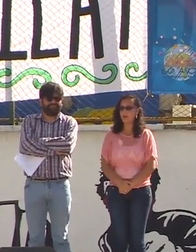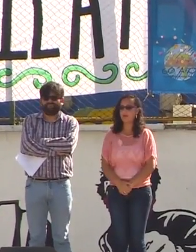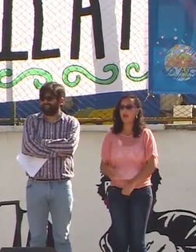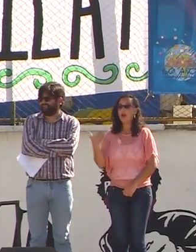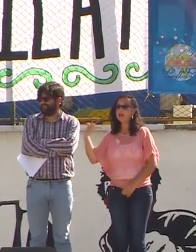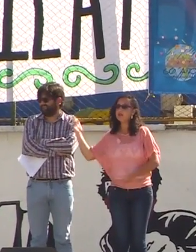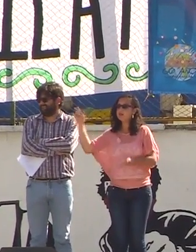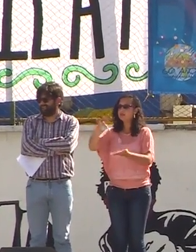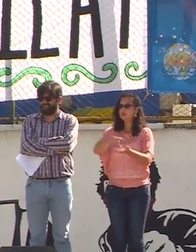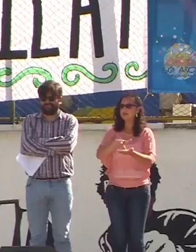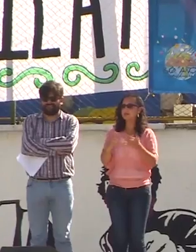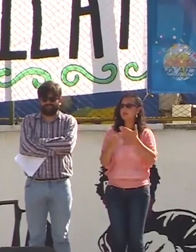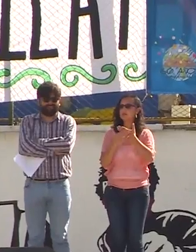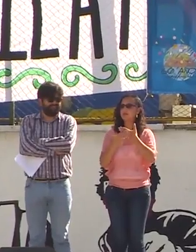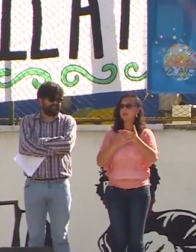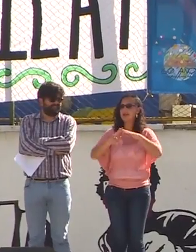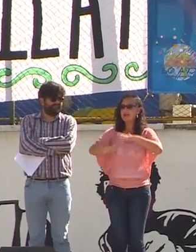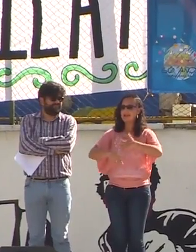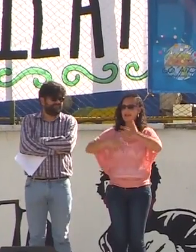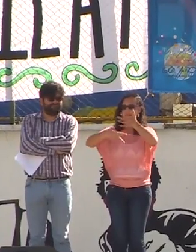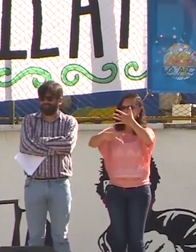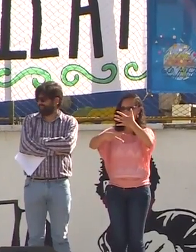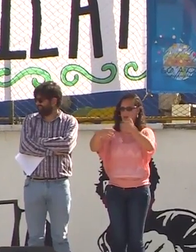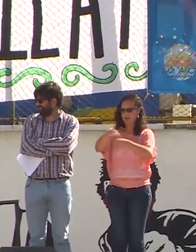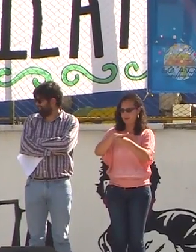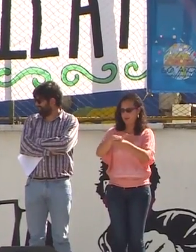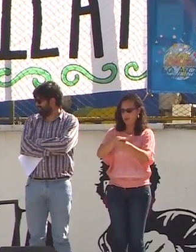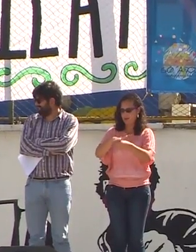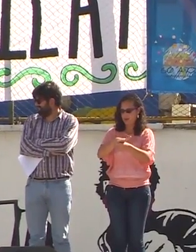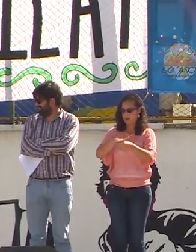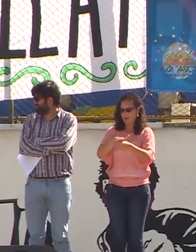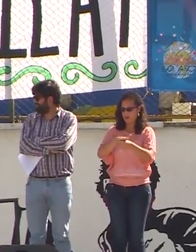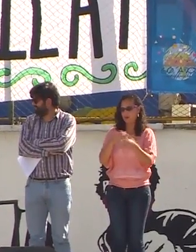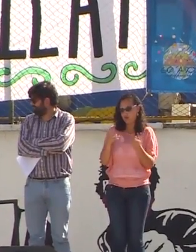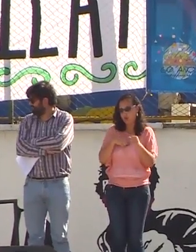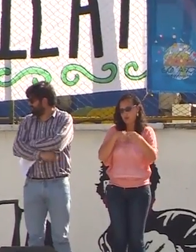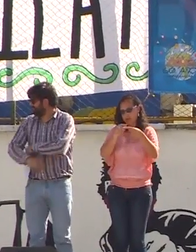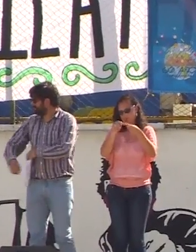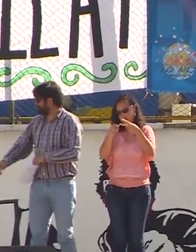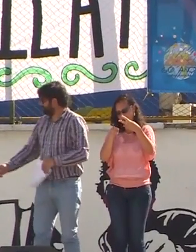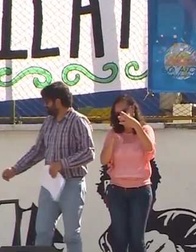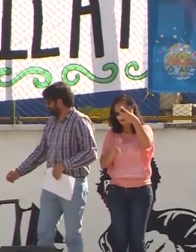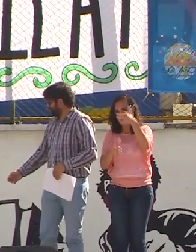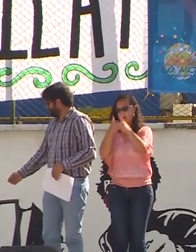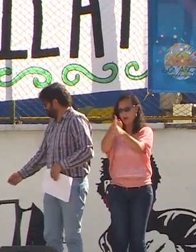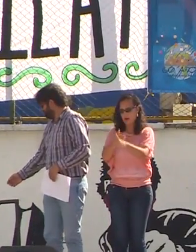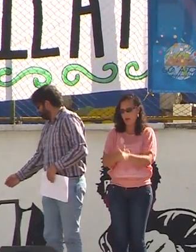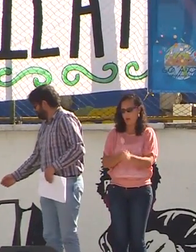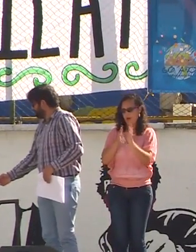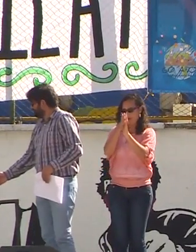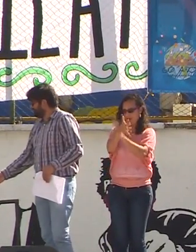7 situaciones que paso a enunciar detenidamente.